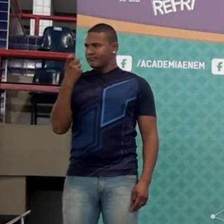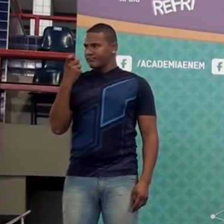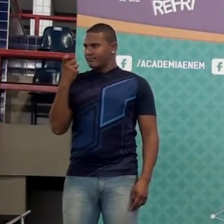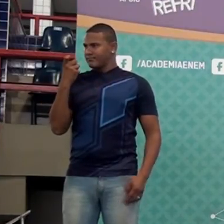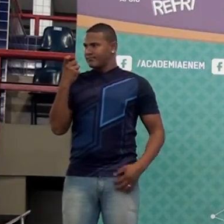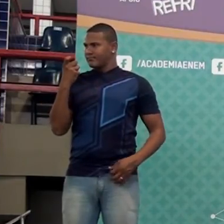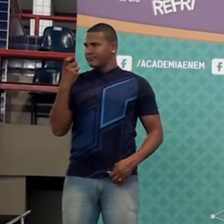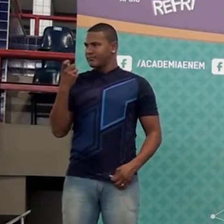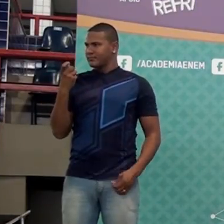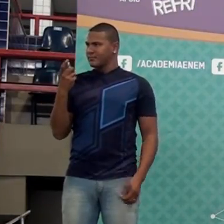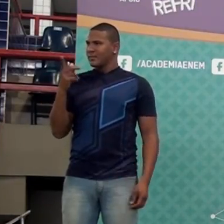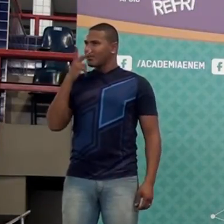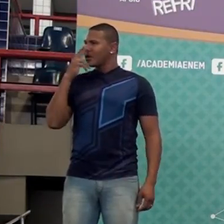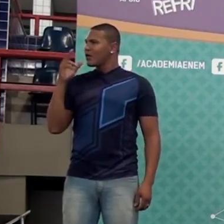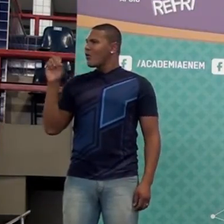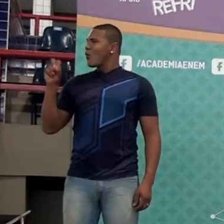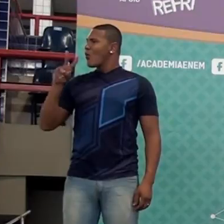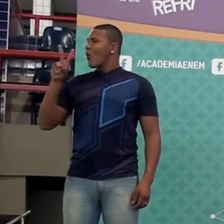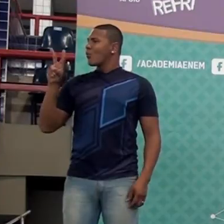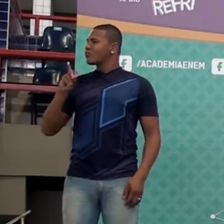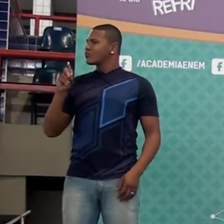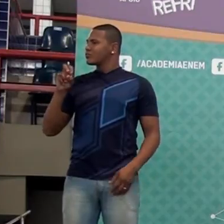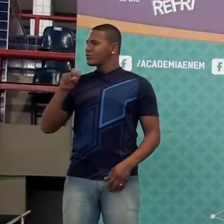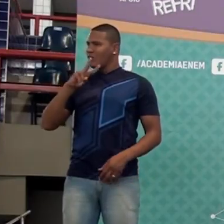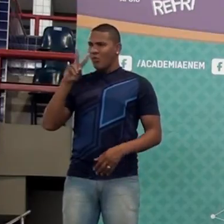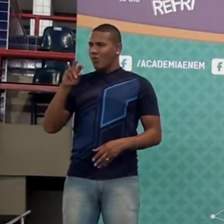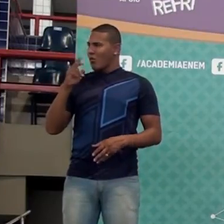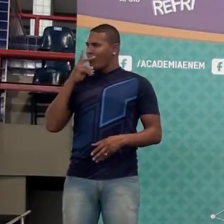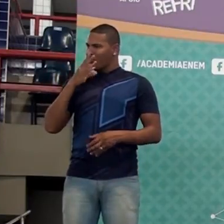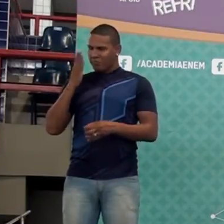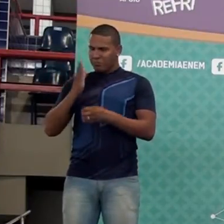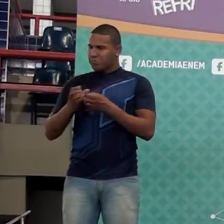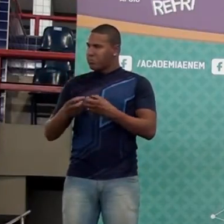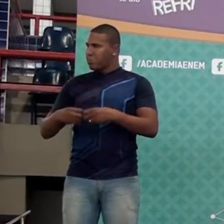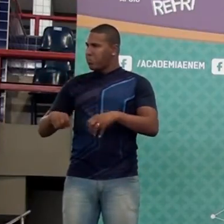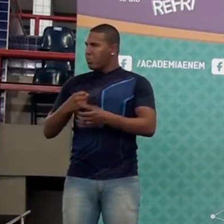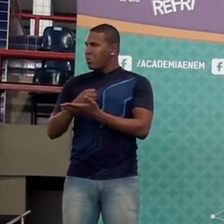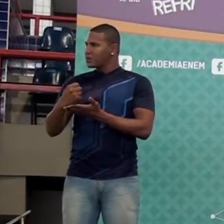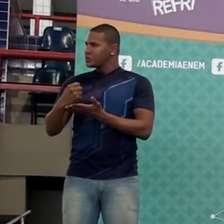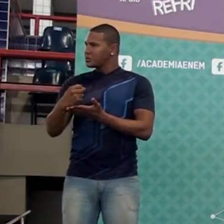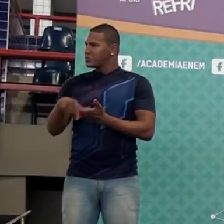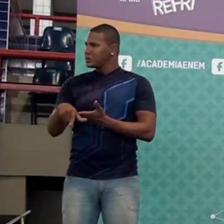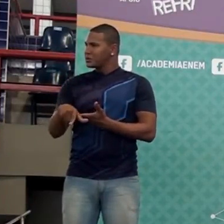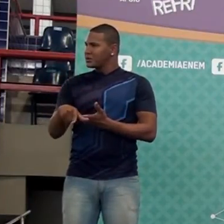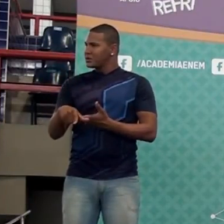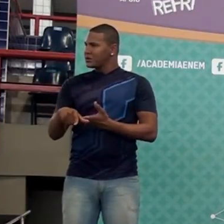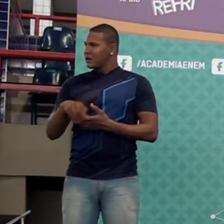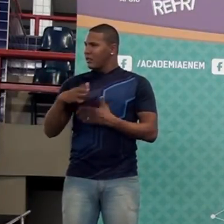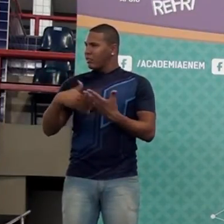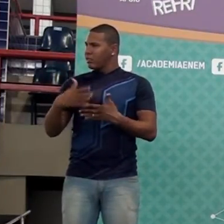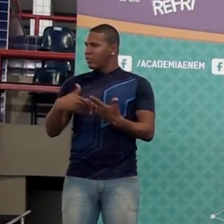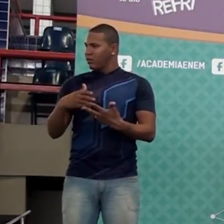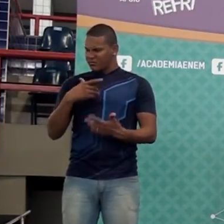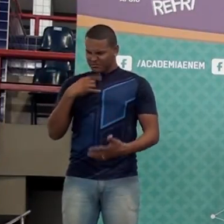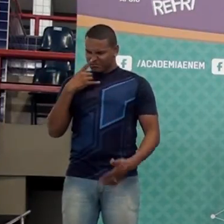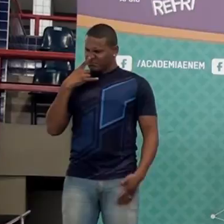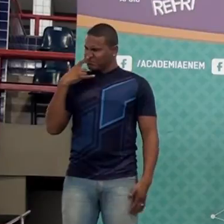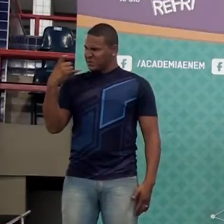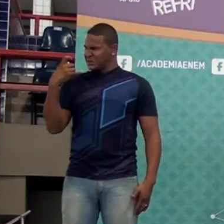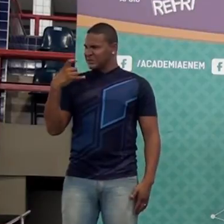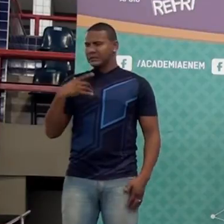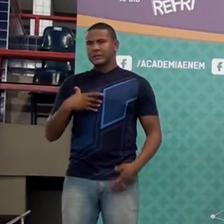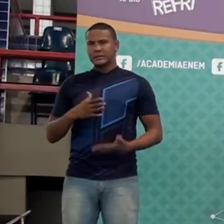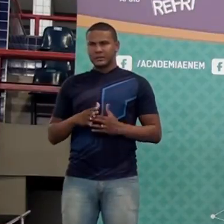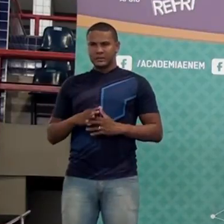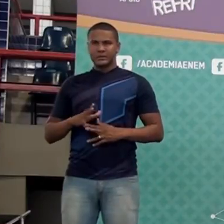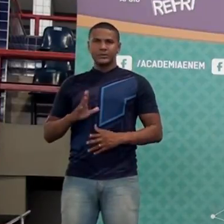ele tem um cheiro, aquele cheiro de ovo podre, tá? Então é um cheiro ruim. Então quem mora perto dessas usinas acaba tendo essa interferência também